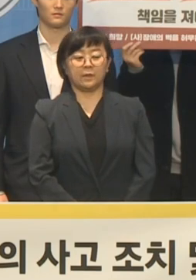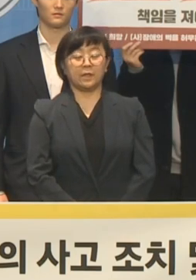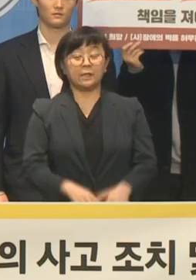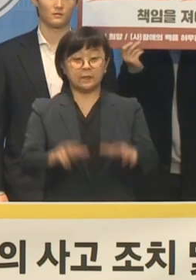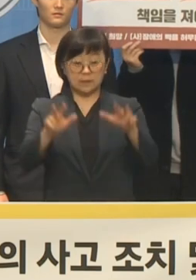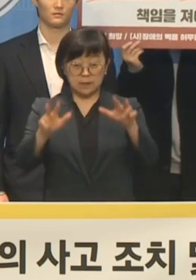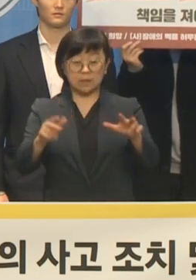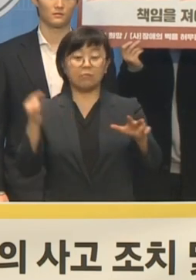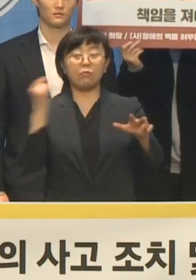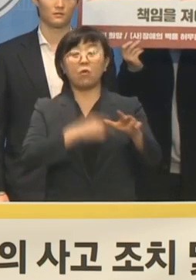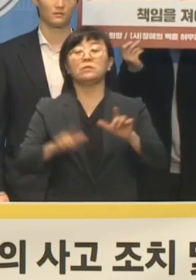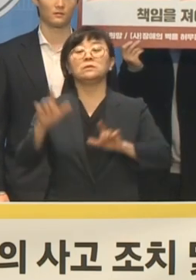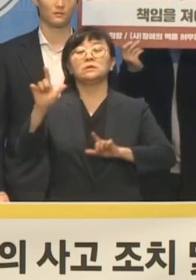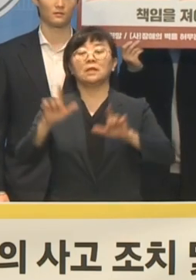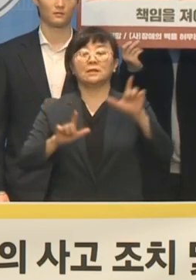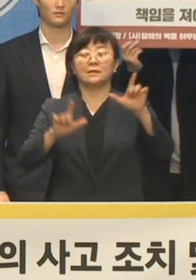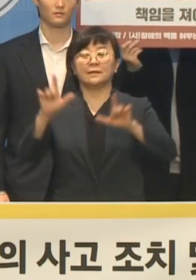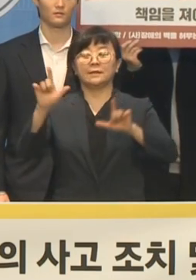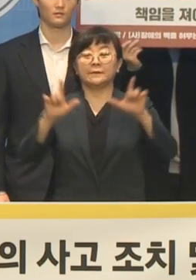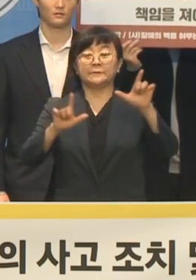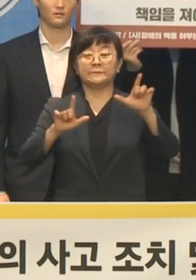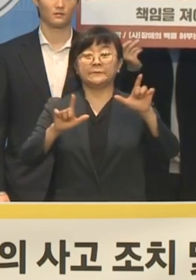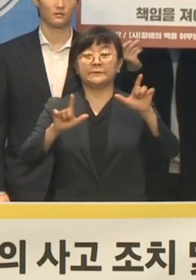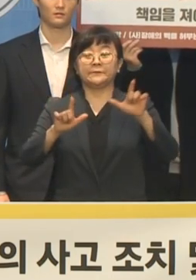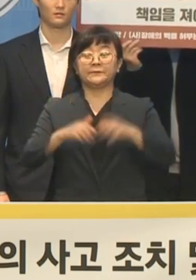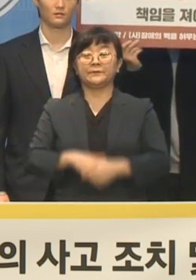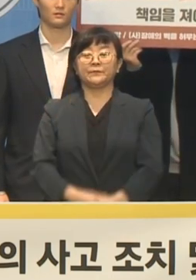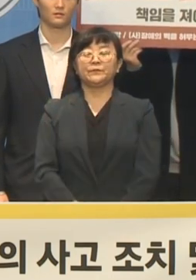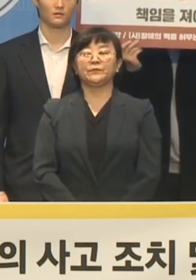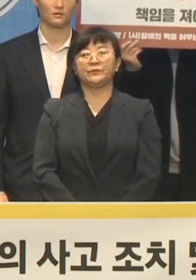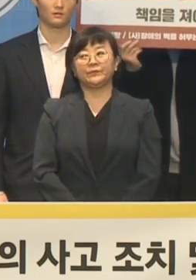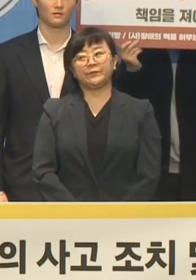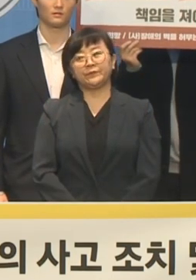지금의 몸 상태는 감사합니다.